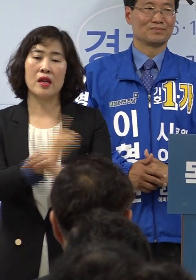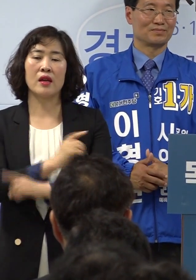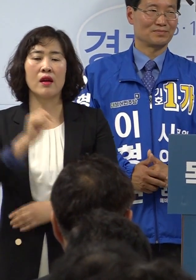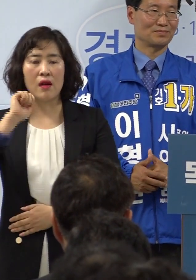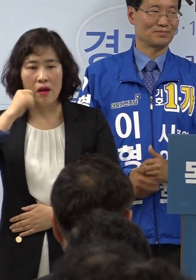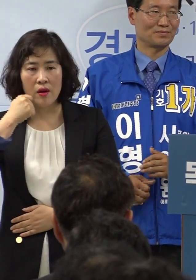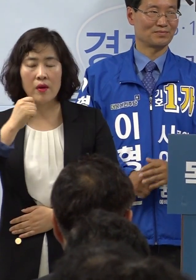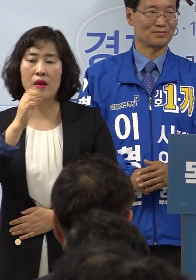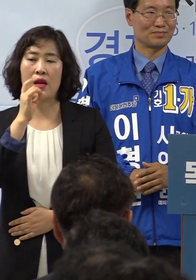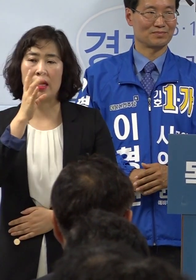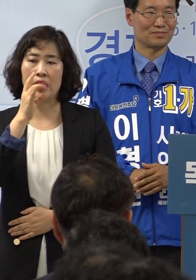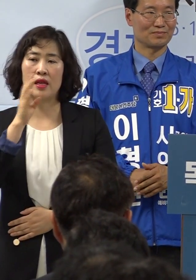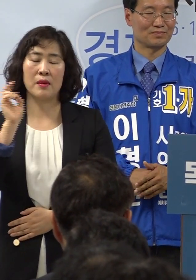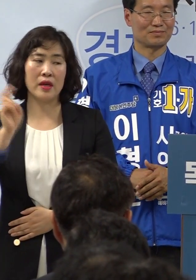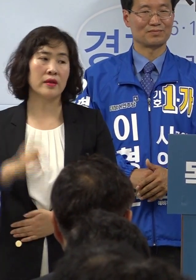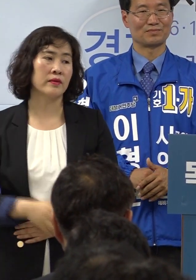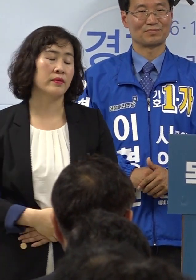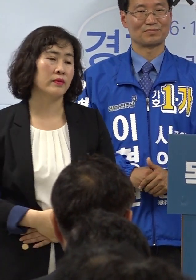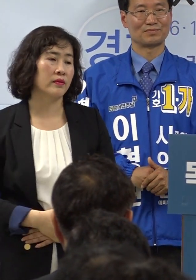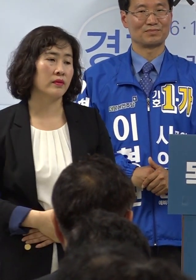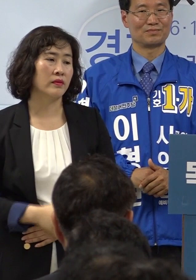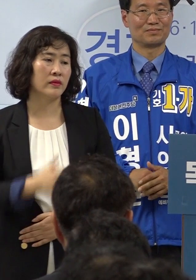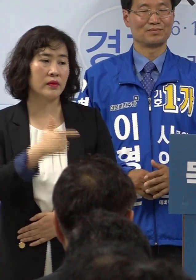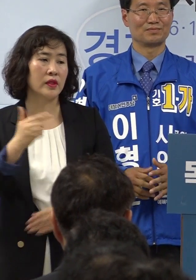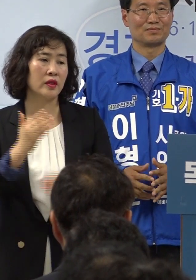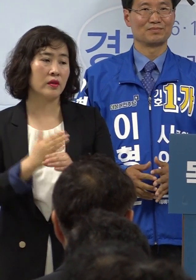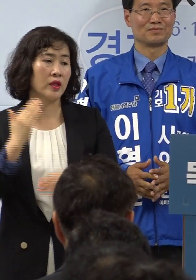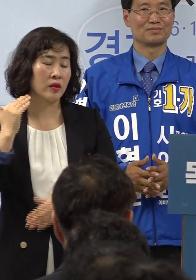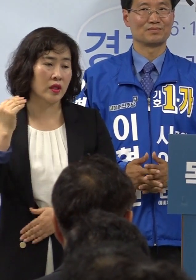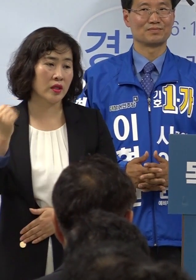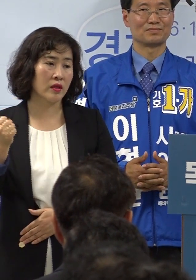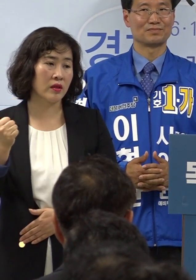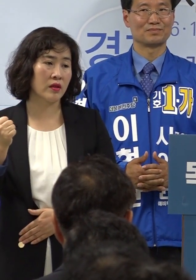없었을 겁니다. 김대중 대통령께서